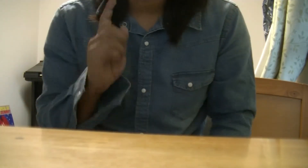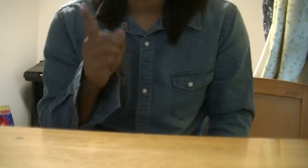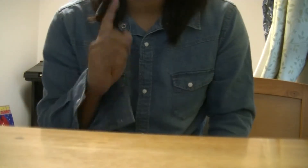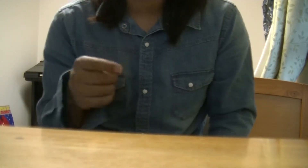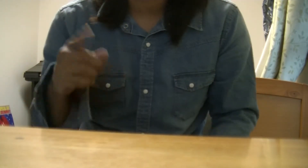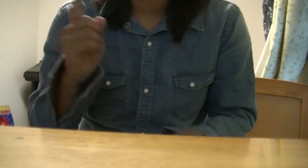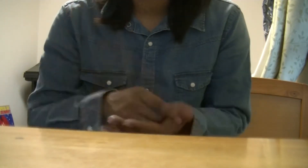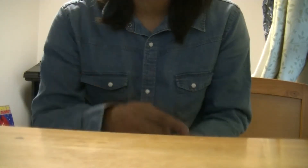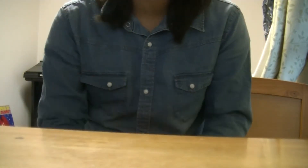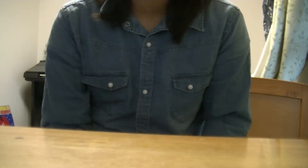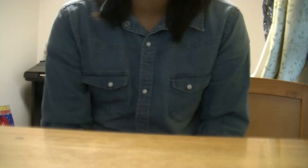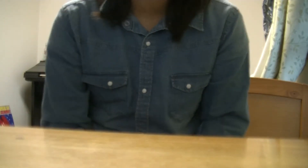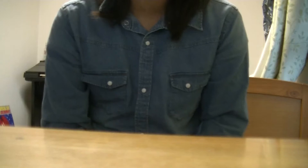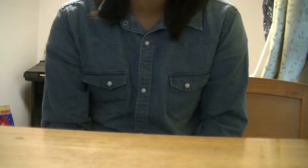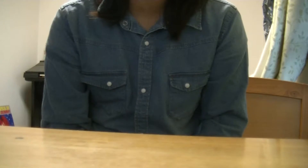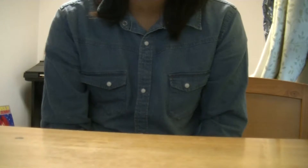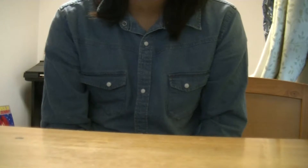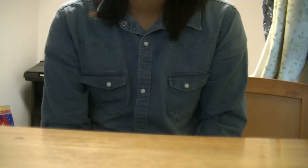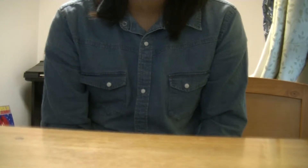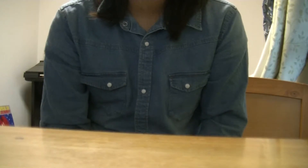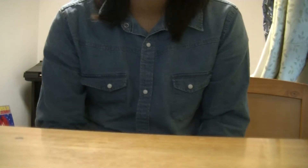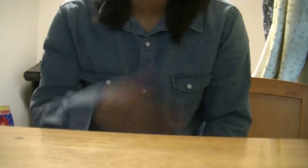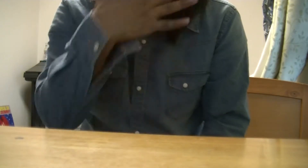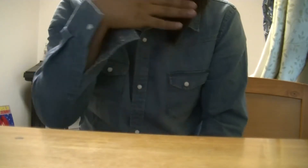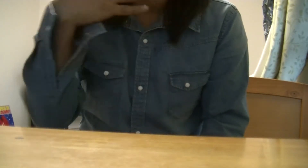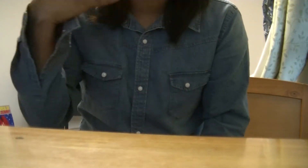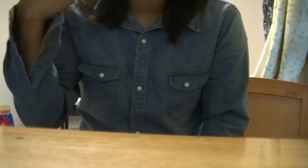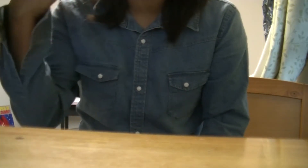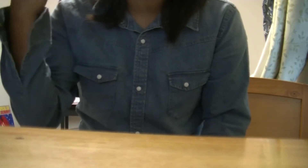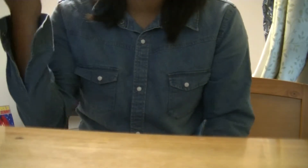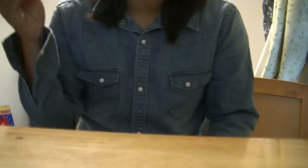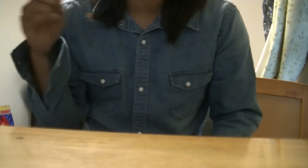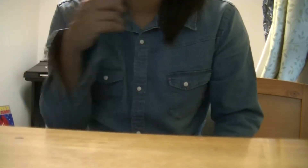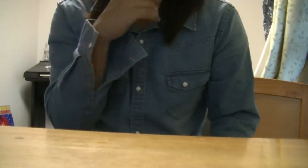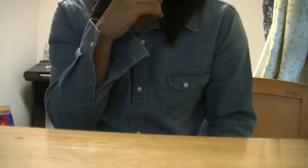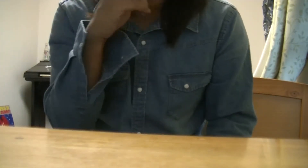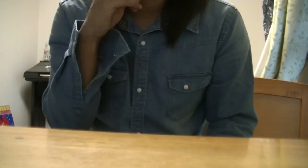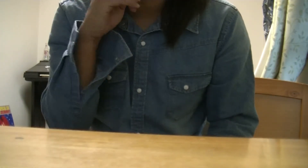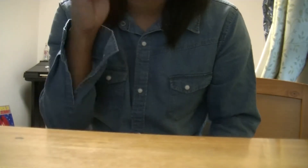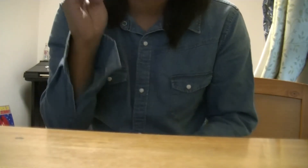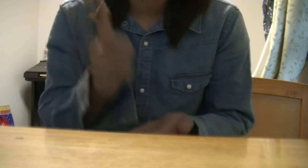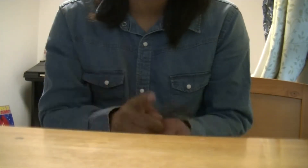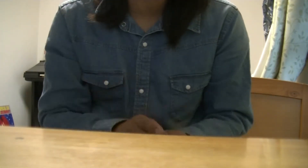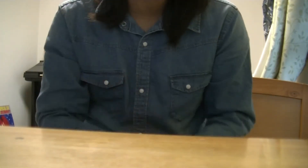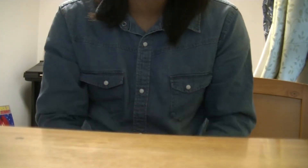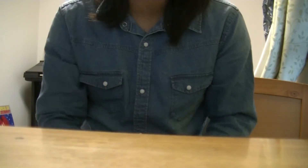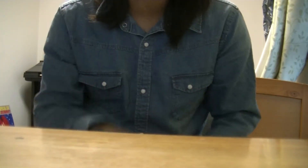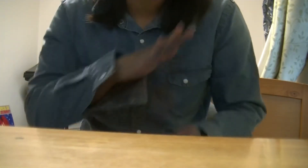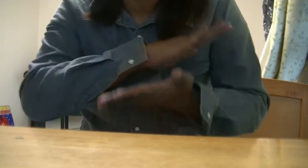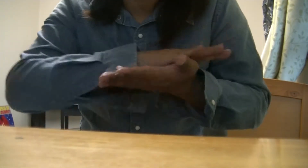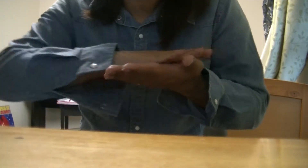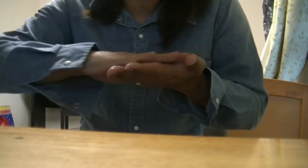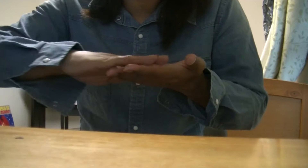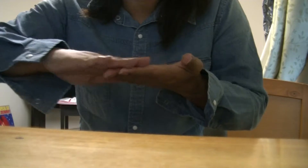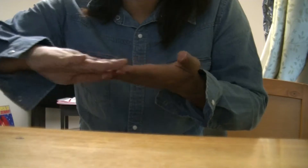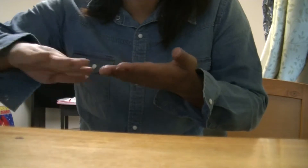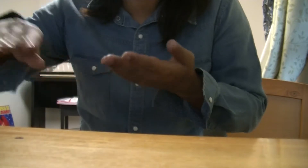。魅力的な唇であるためには美しい言葉を使いなさ